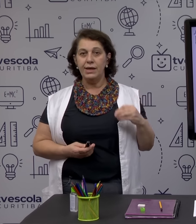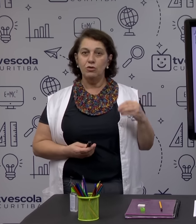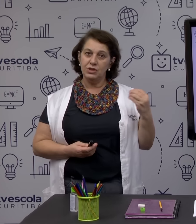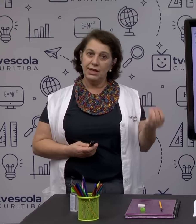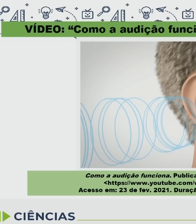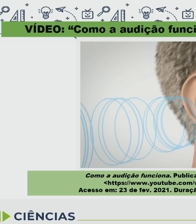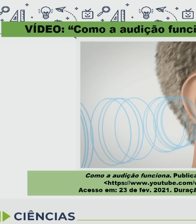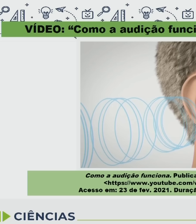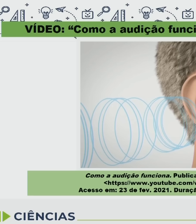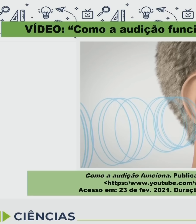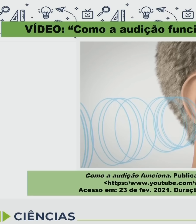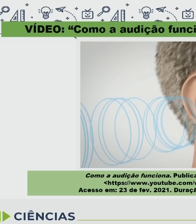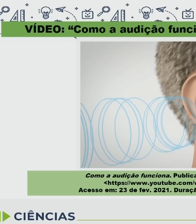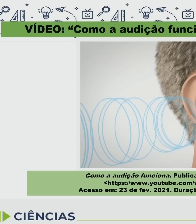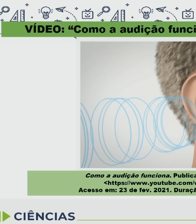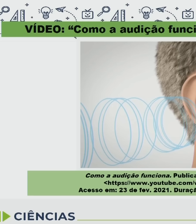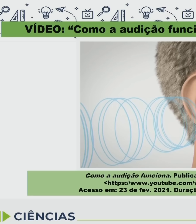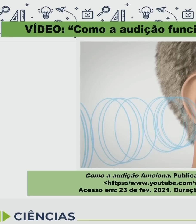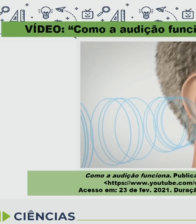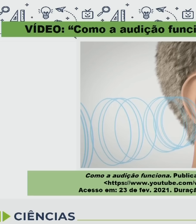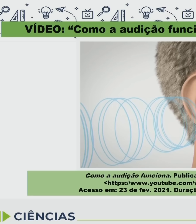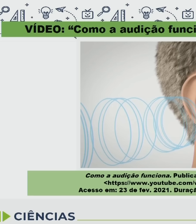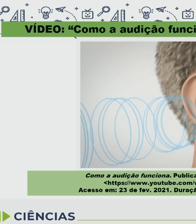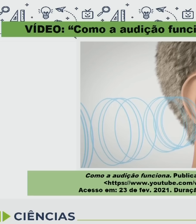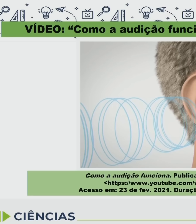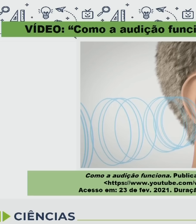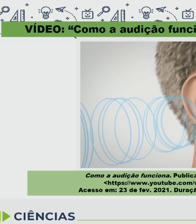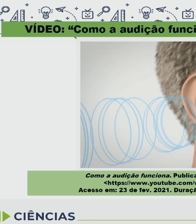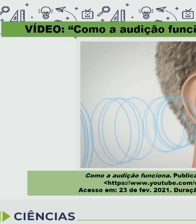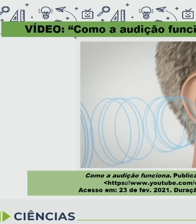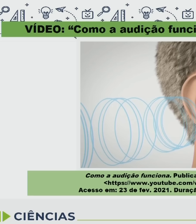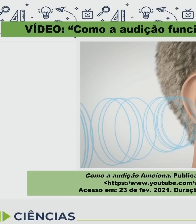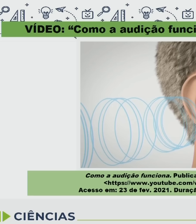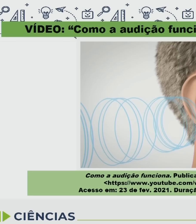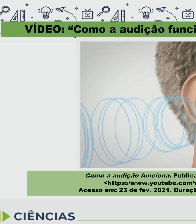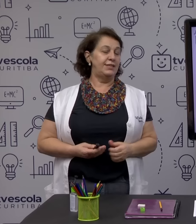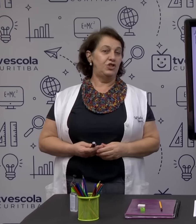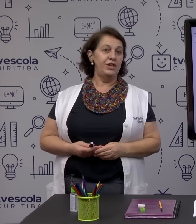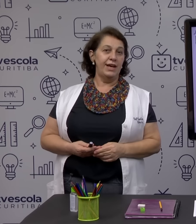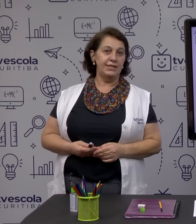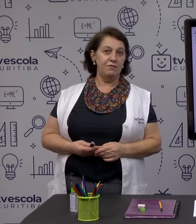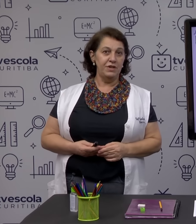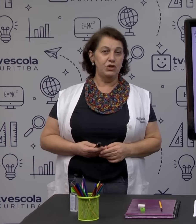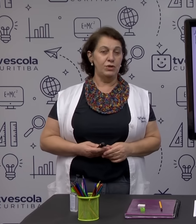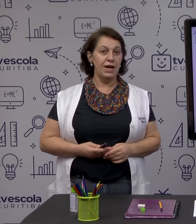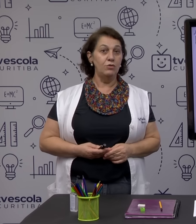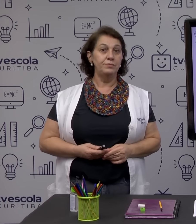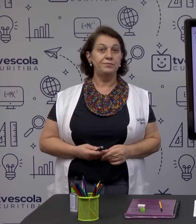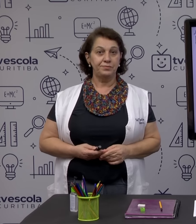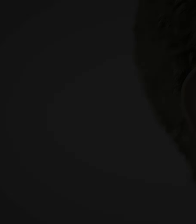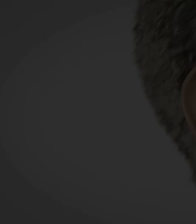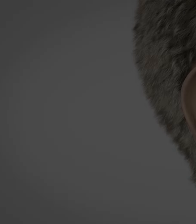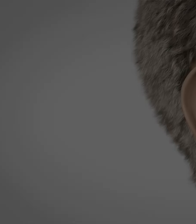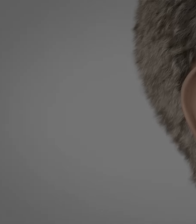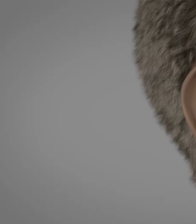o sentido percebido ali pelas nossas orelhas. Vamos assistir a esse vídeo, então? Os ouvidos